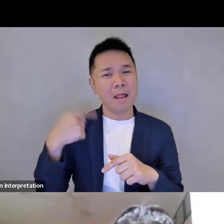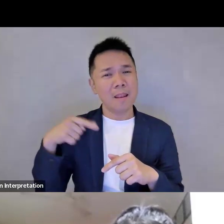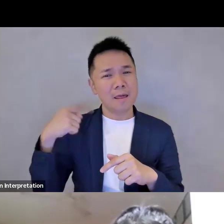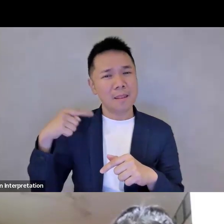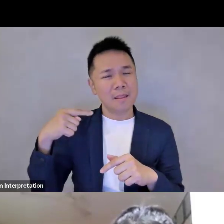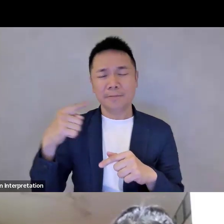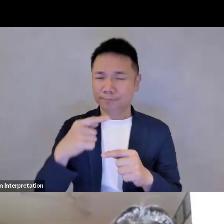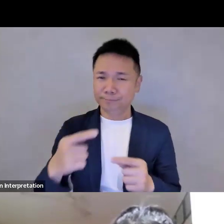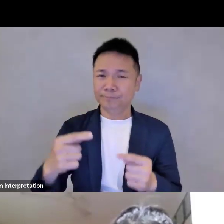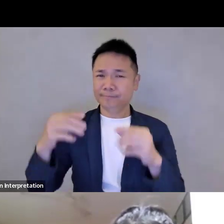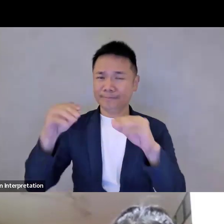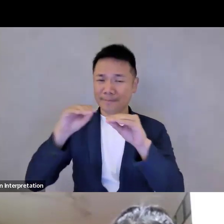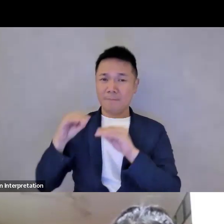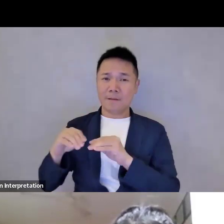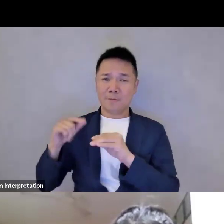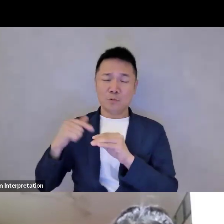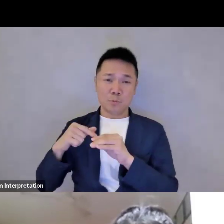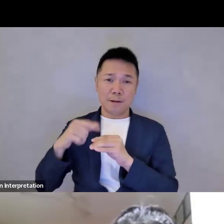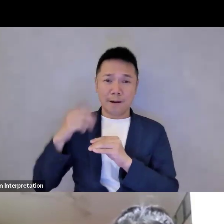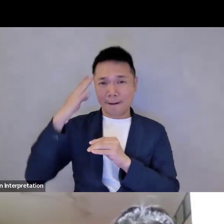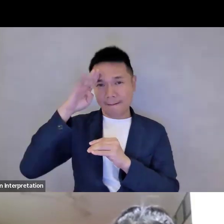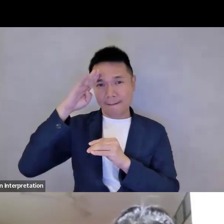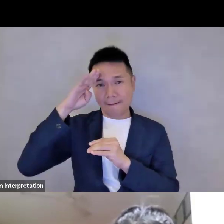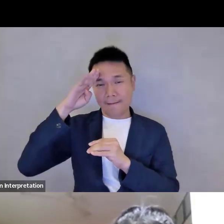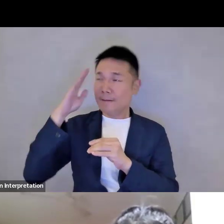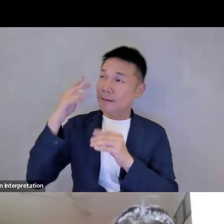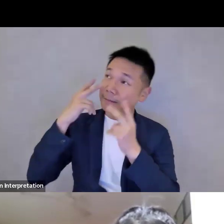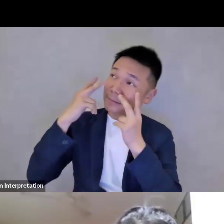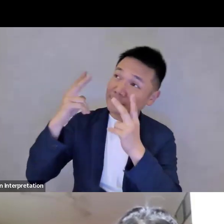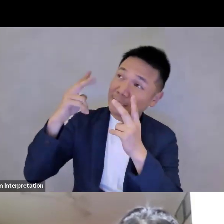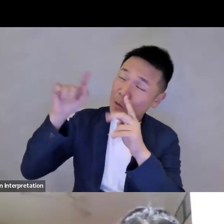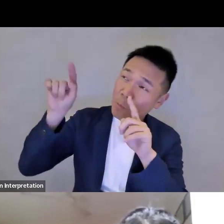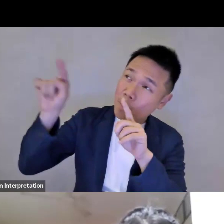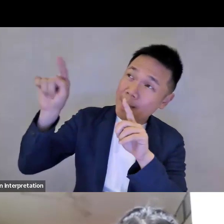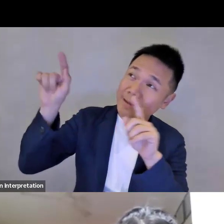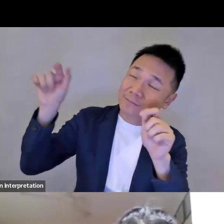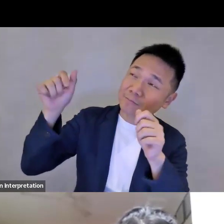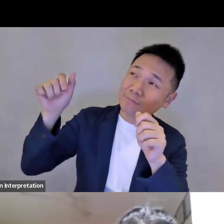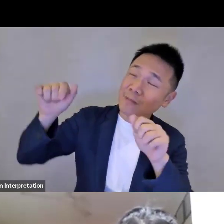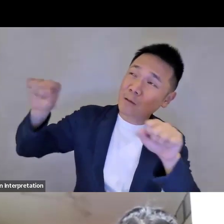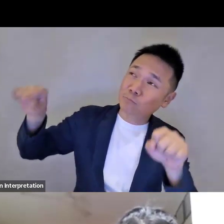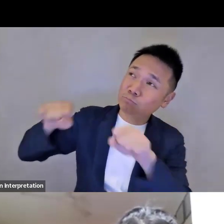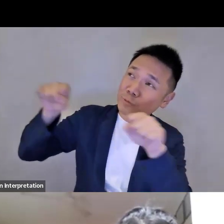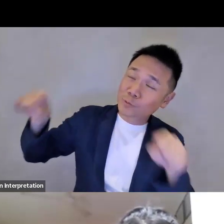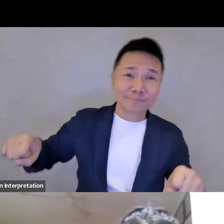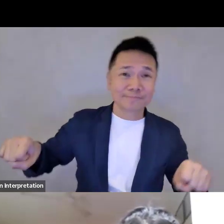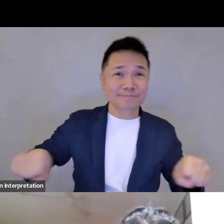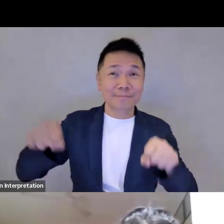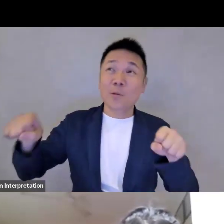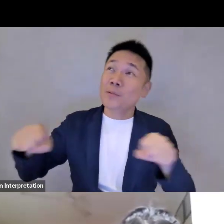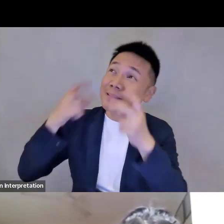了，所以当我从爱尔兰回来，